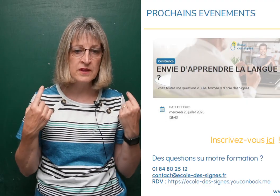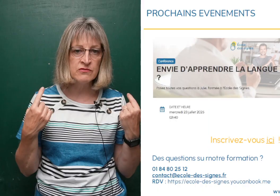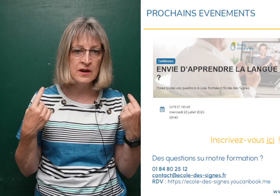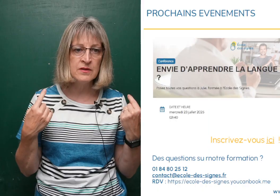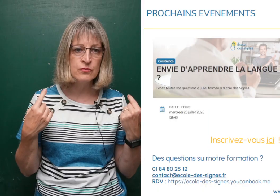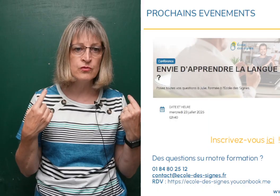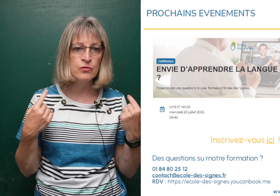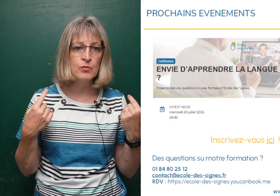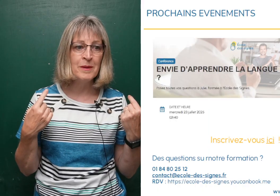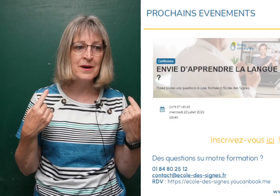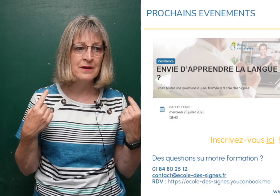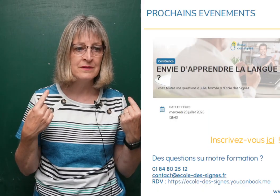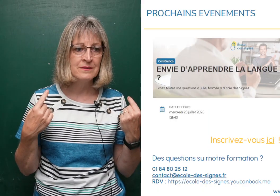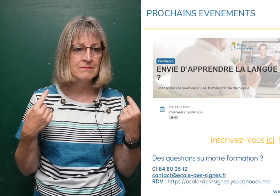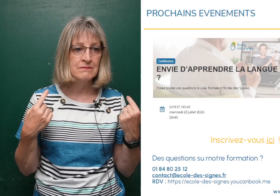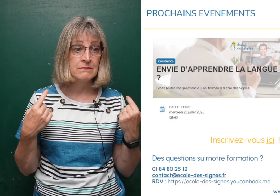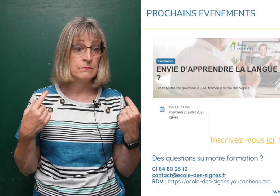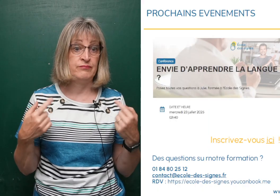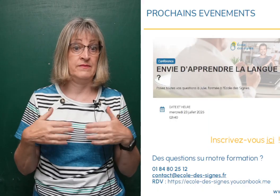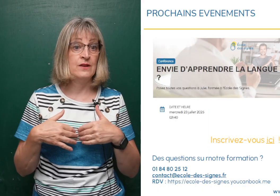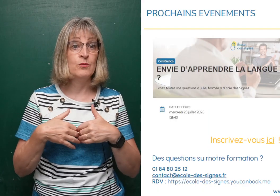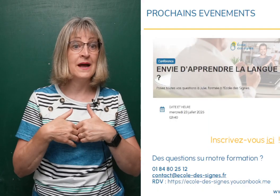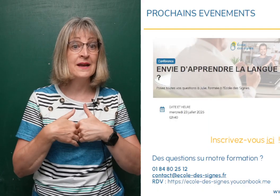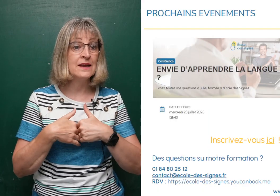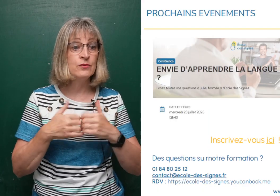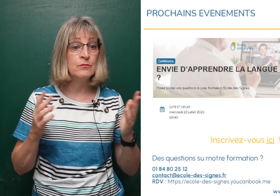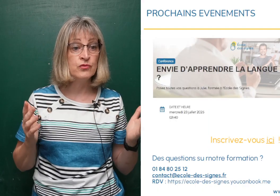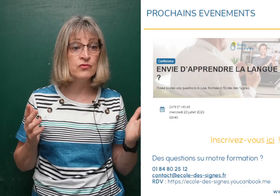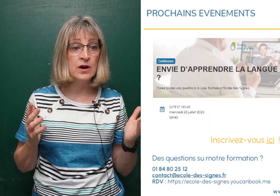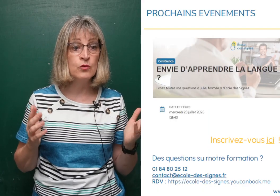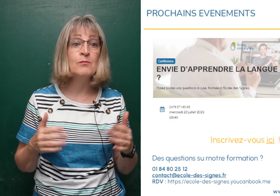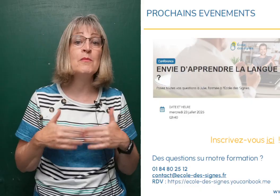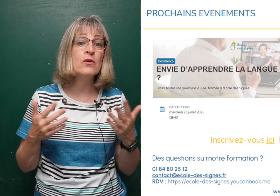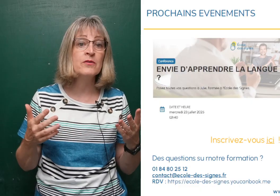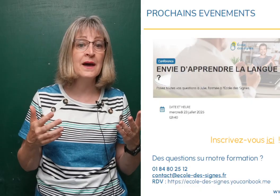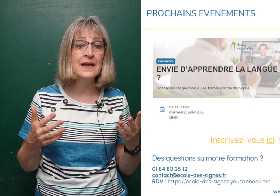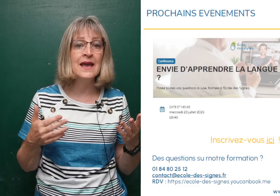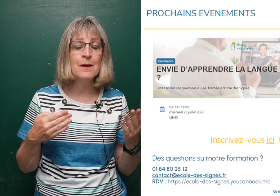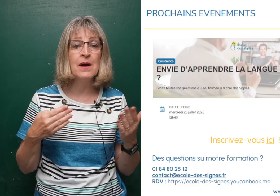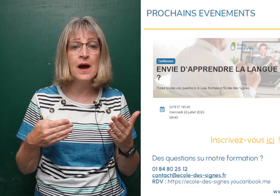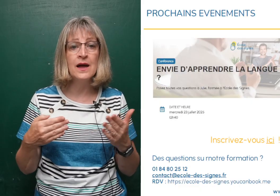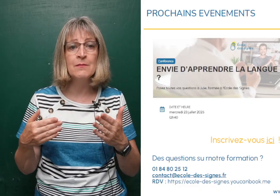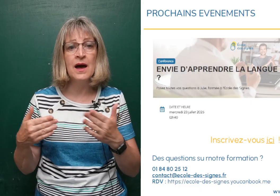à la maison le mot papa? Un nombre incalculable de fois. Ou maman, c'est pareil,